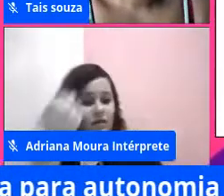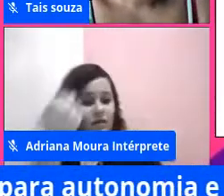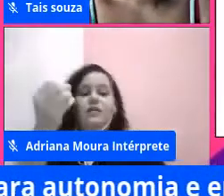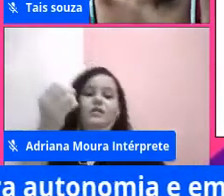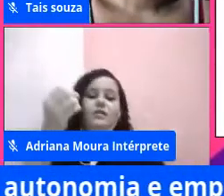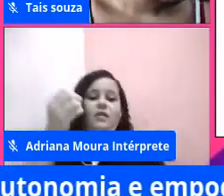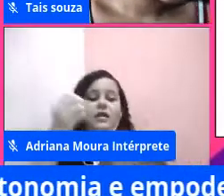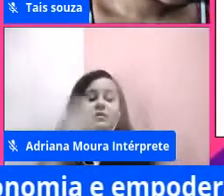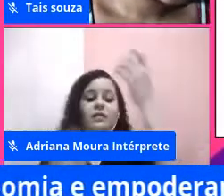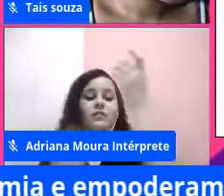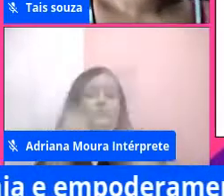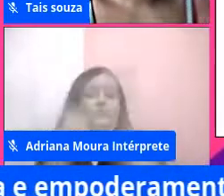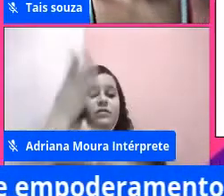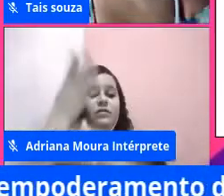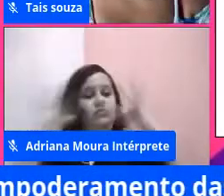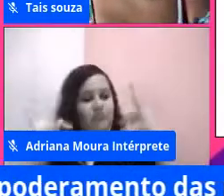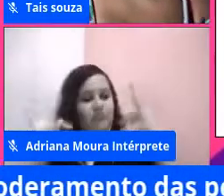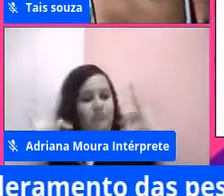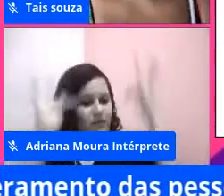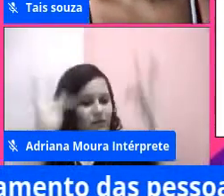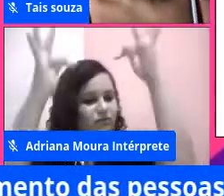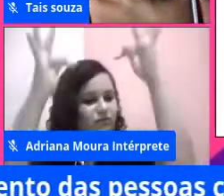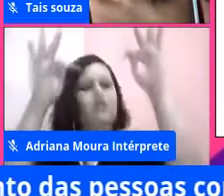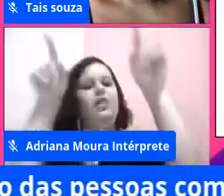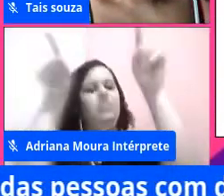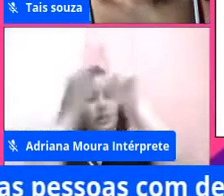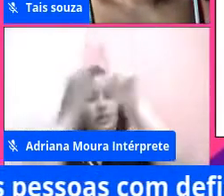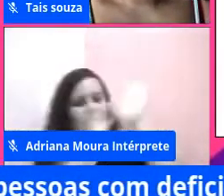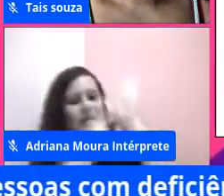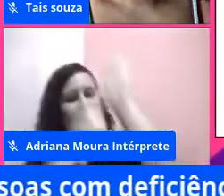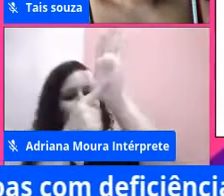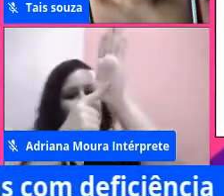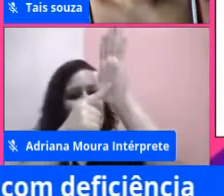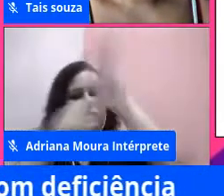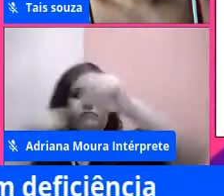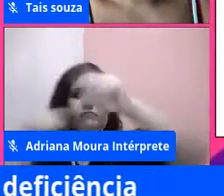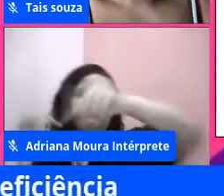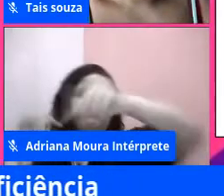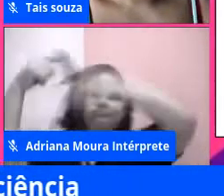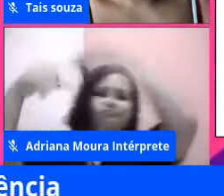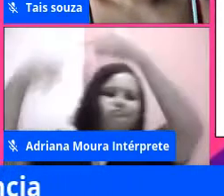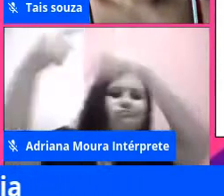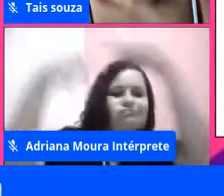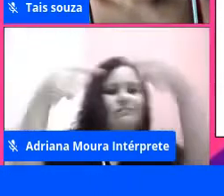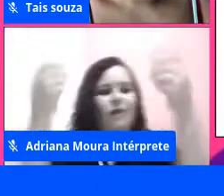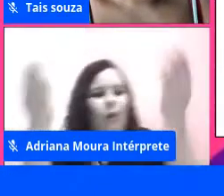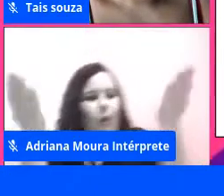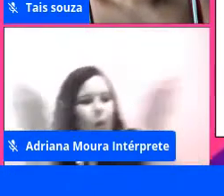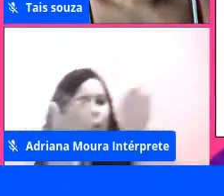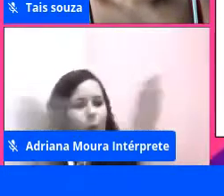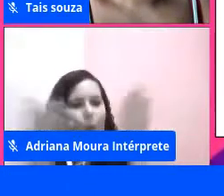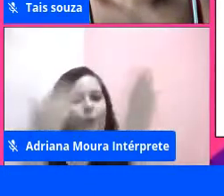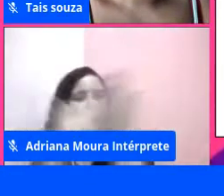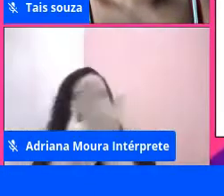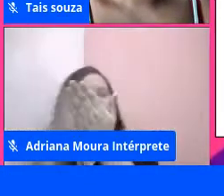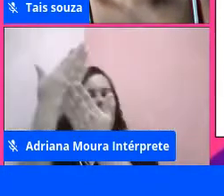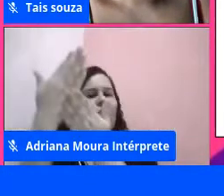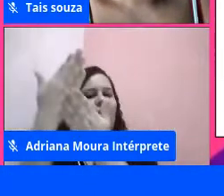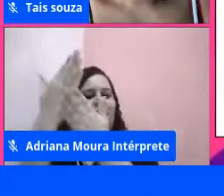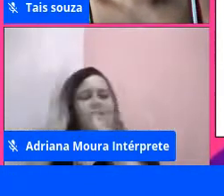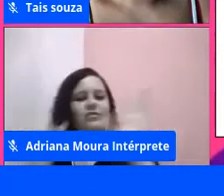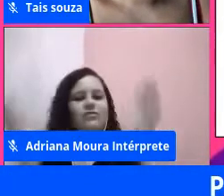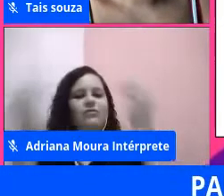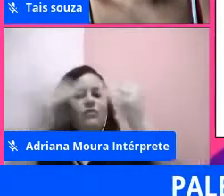da tecnologia, e é que mostra a evolução e hoje onde estamos, né? Quando ela começou a fazer parte dos nossos